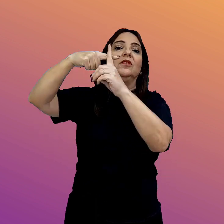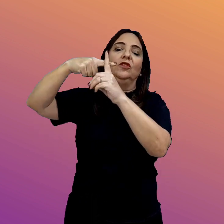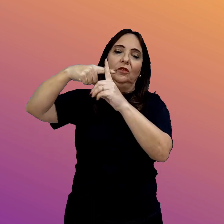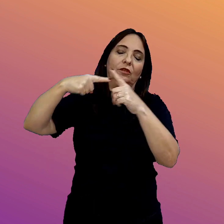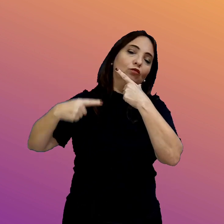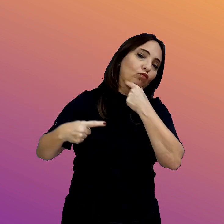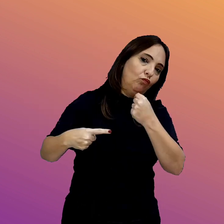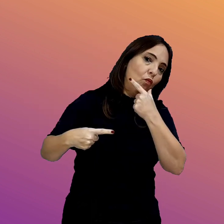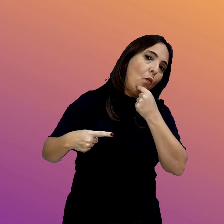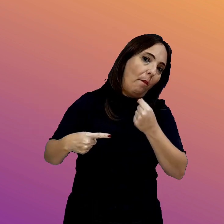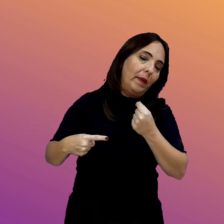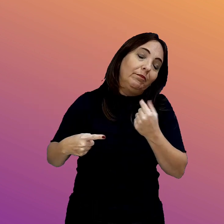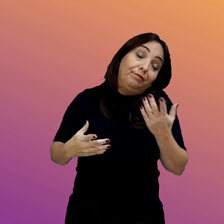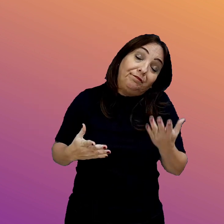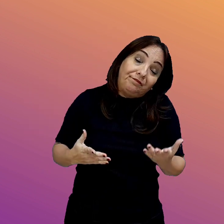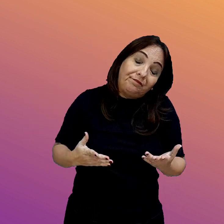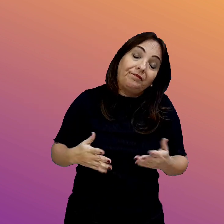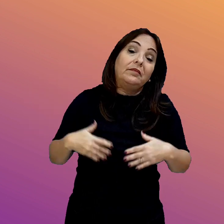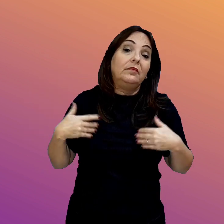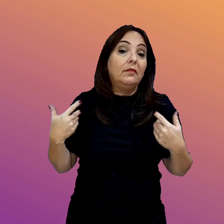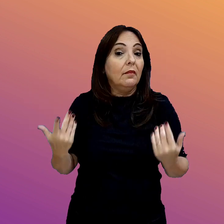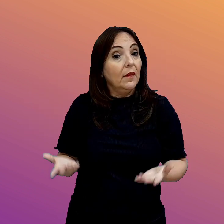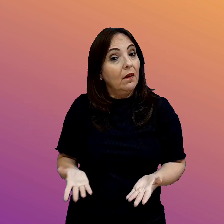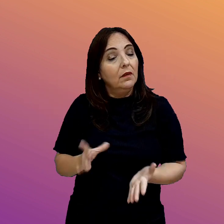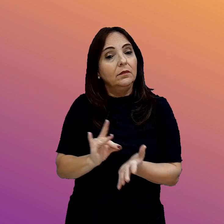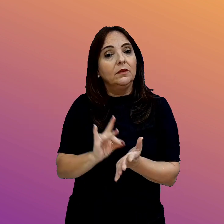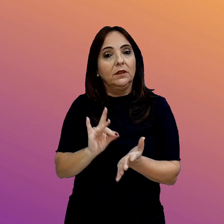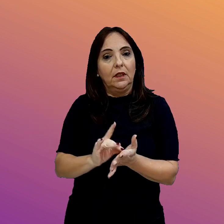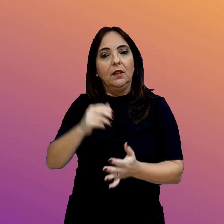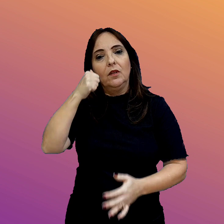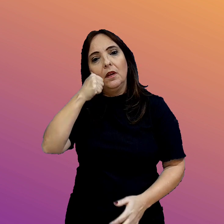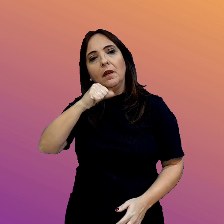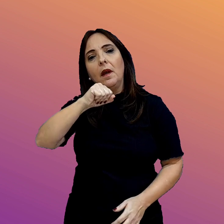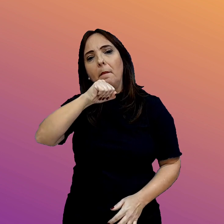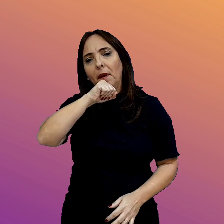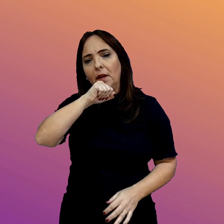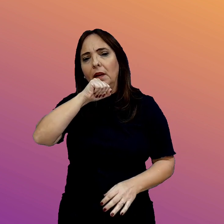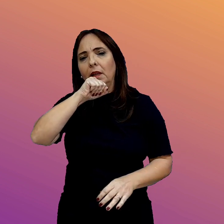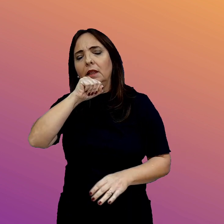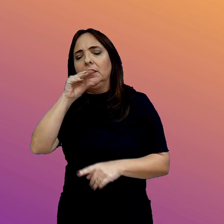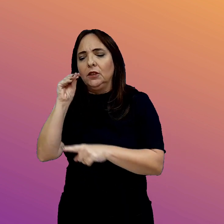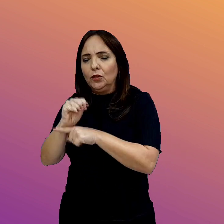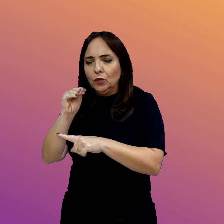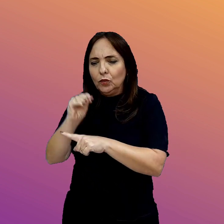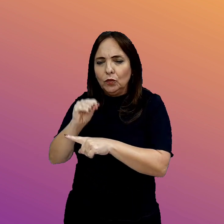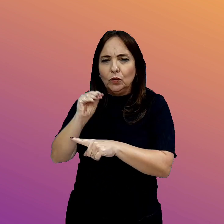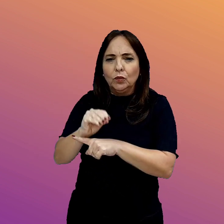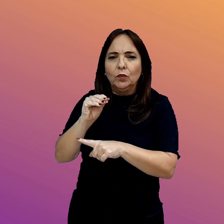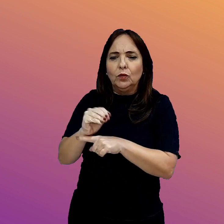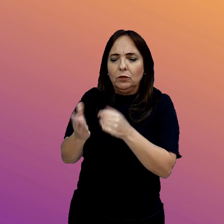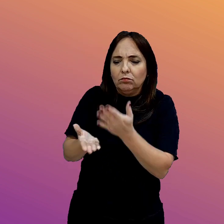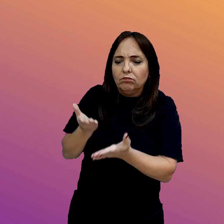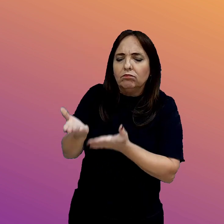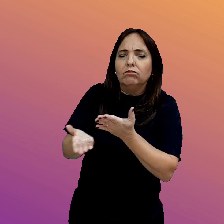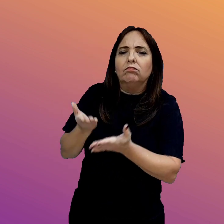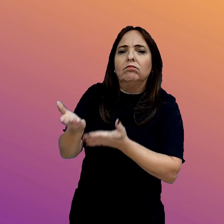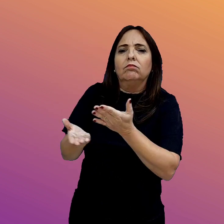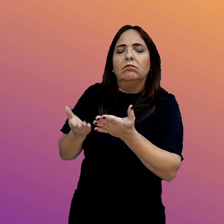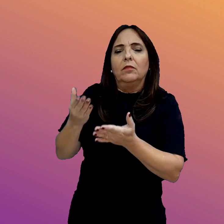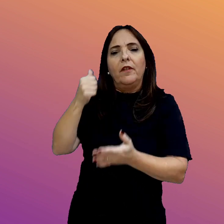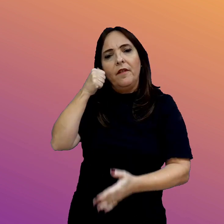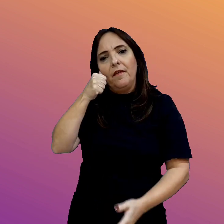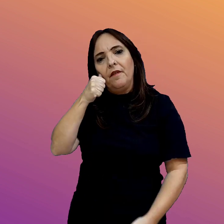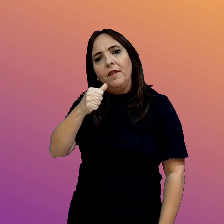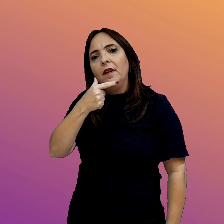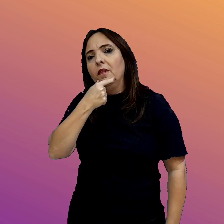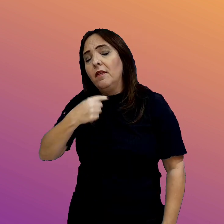masculina positiva. Então, que essa mãe que cuida do seu filho, que trata o seu filho ou a sua